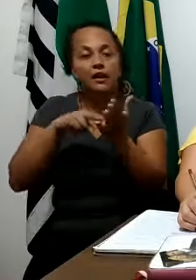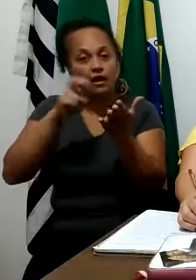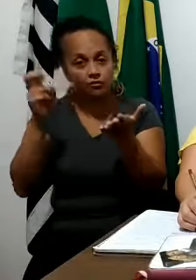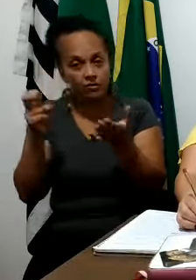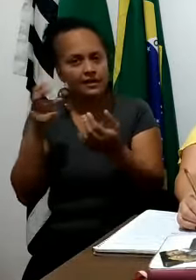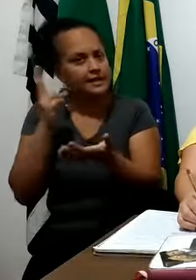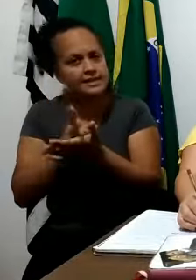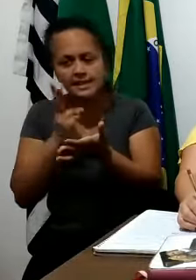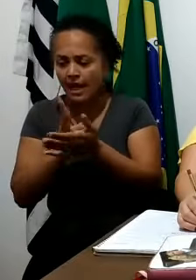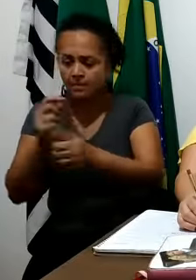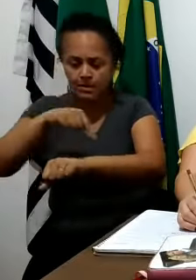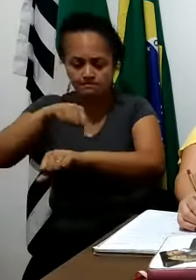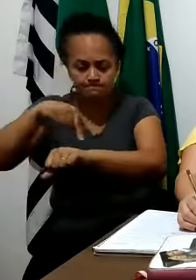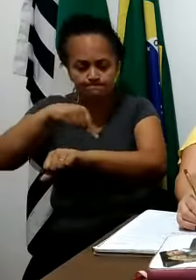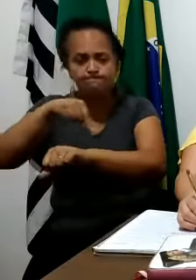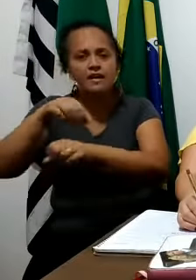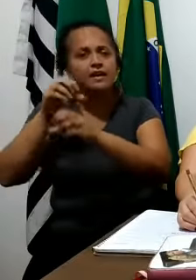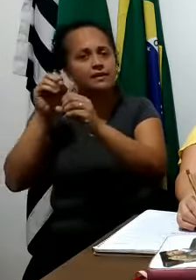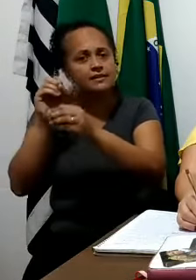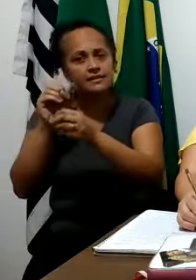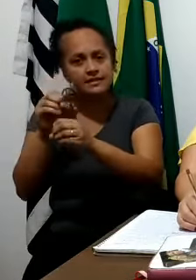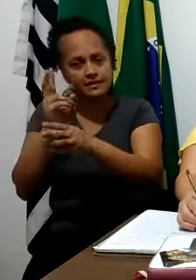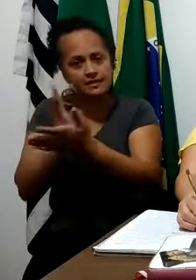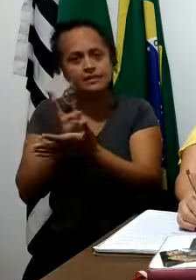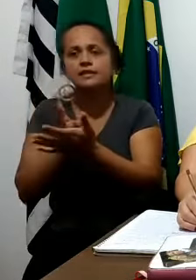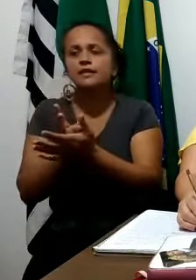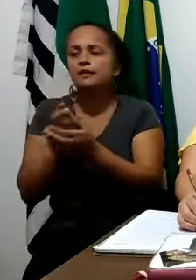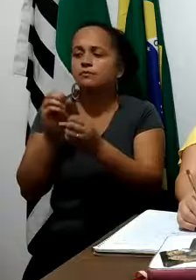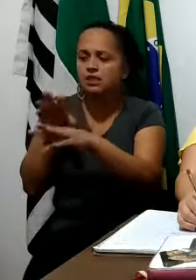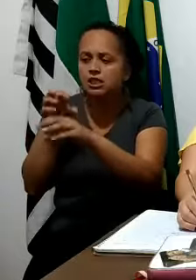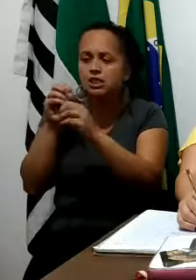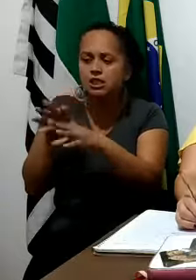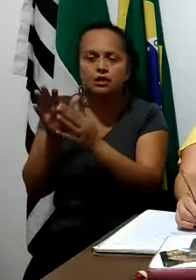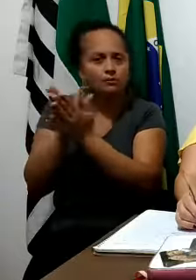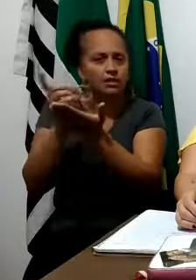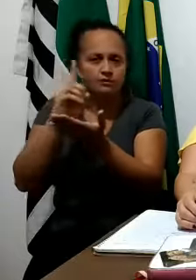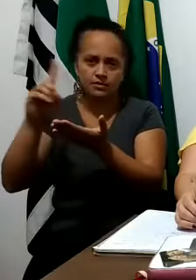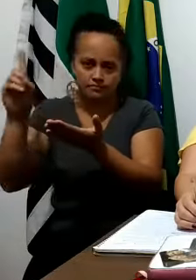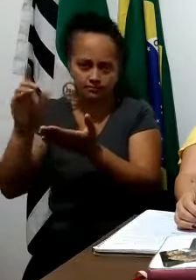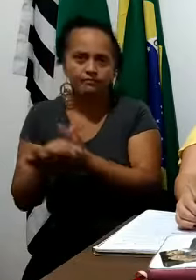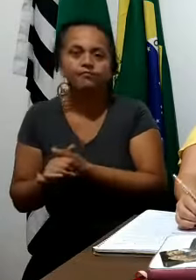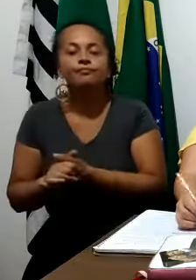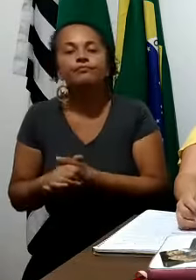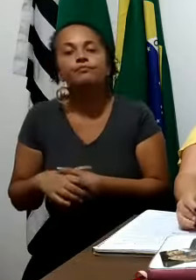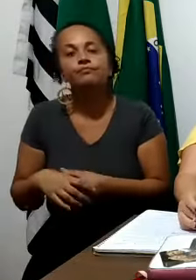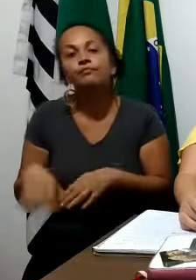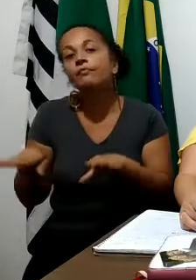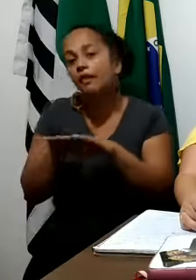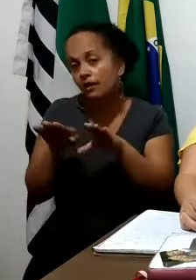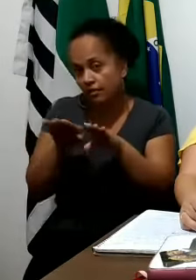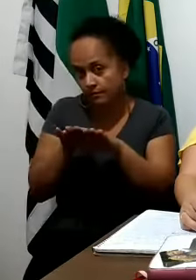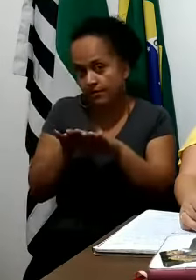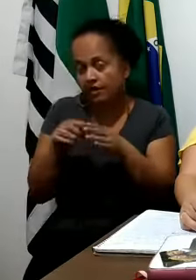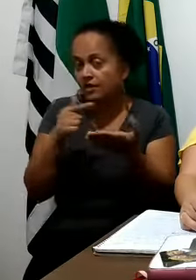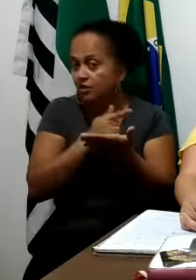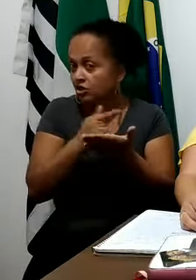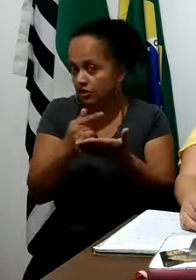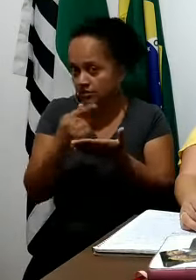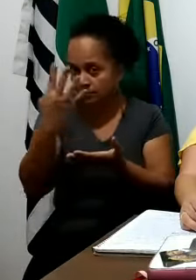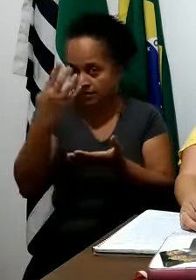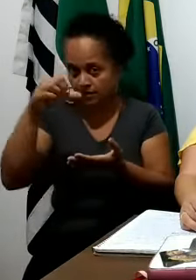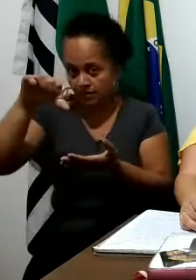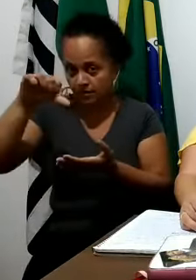aí, por conta disso, desse testemunho, a gente pode ler lá, como leu em Gênesis 49, 22, quando Jacó, no final da vida, faz